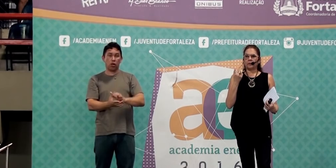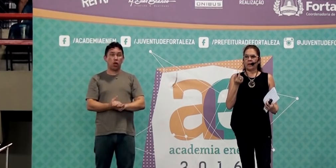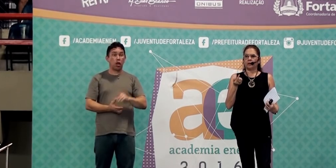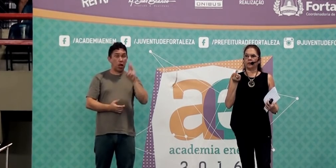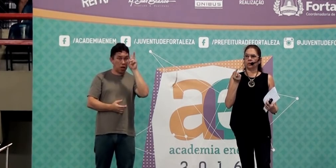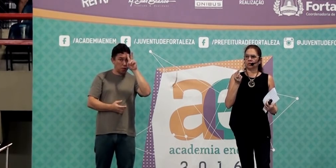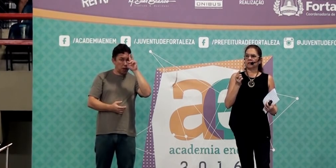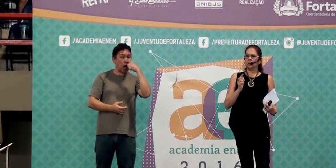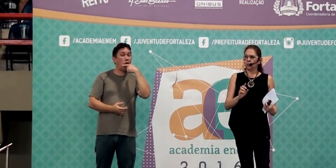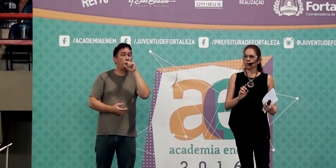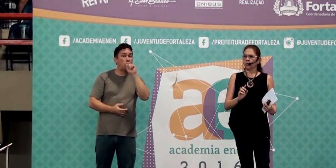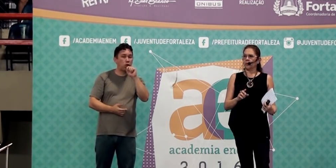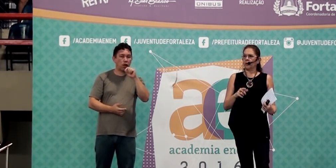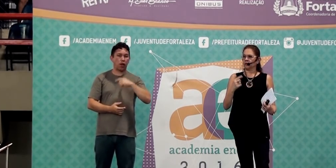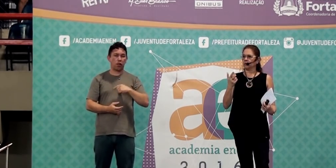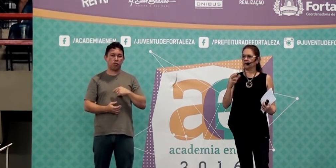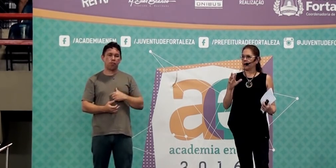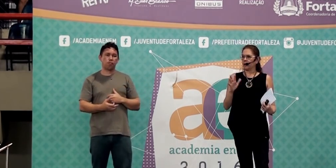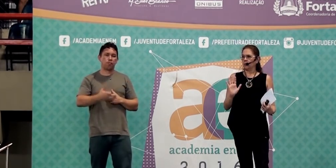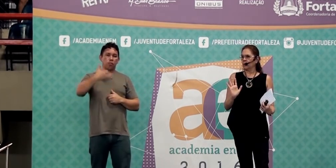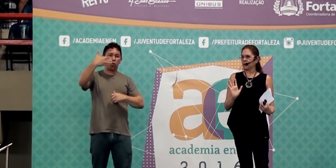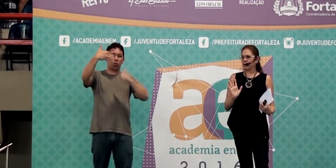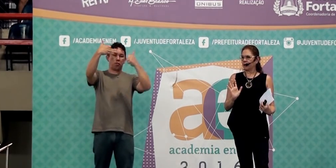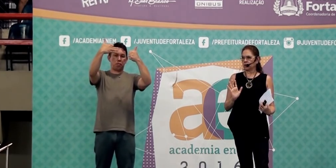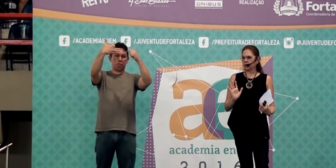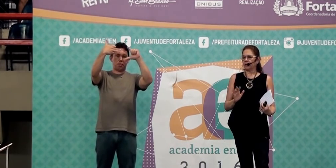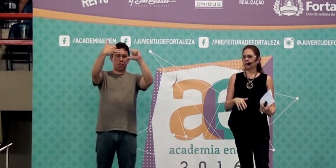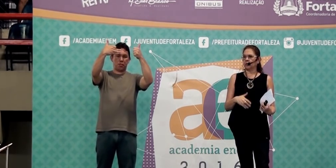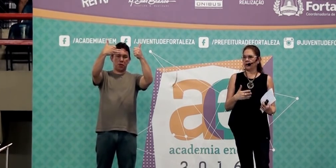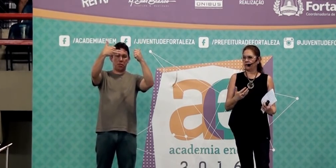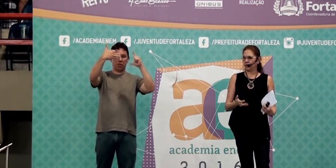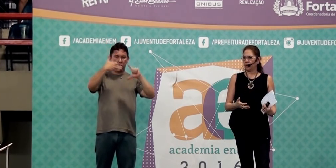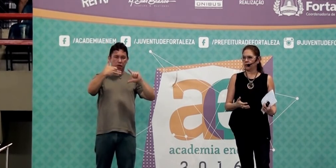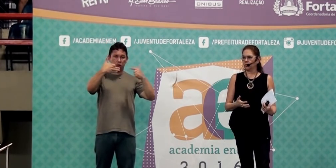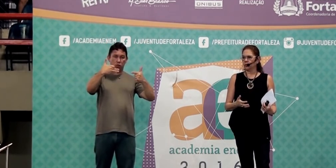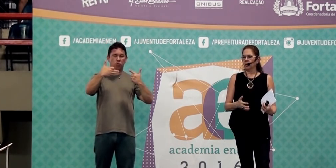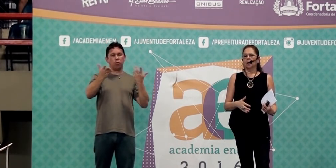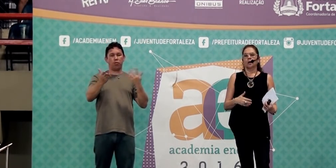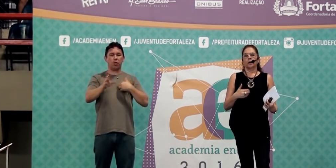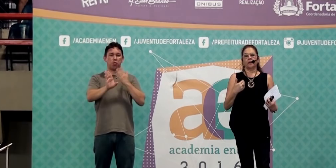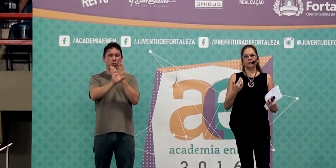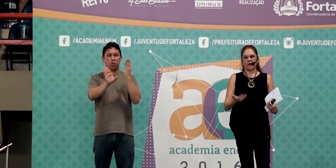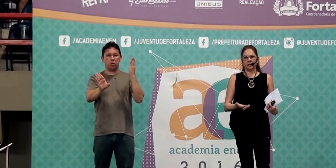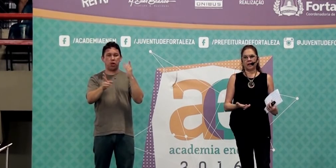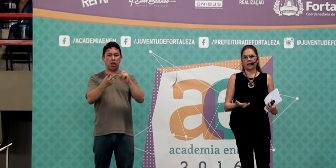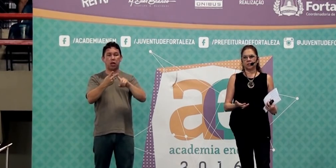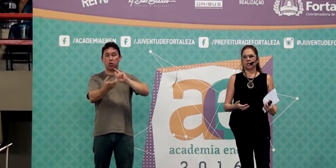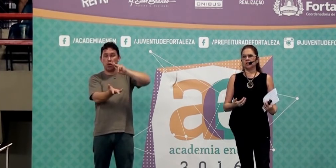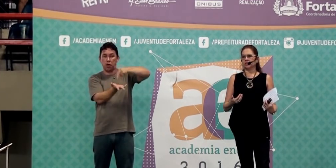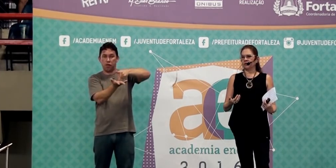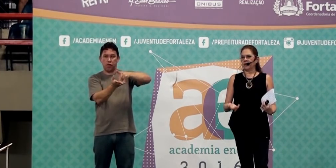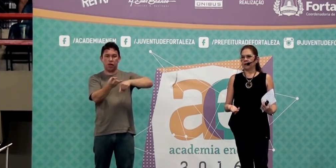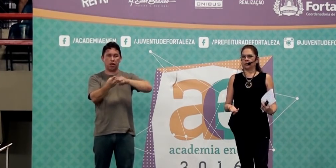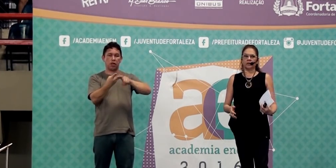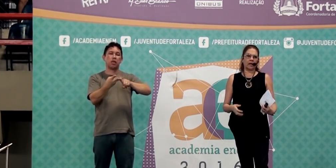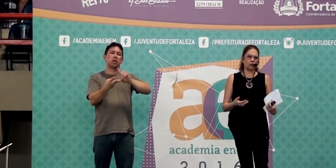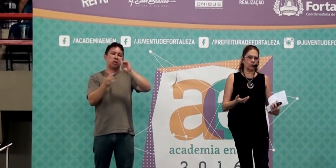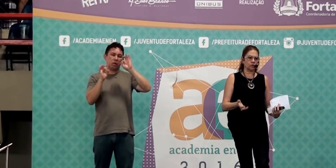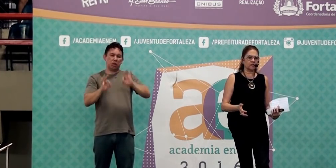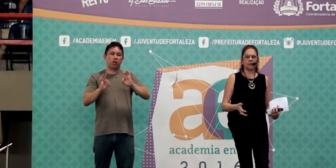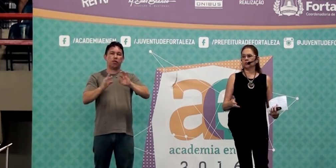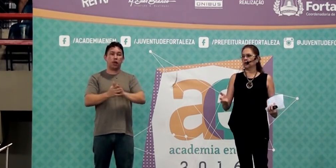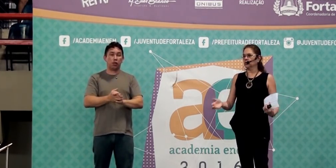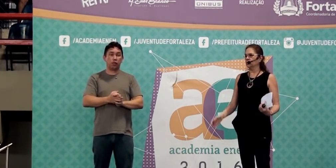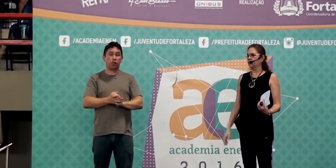no primeiro e no segundo eu posso usar uma daqueles 3, com efeito, em verdade e de fato. E